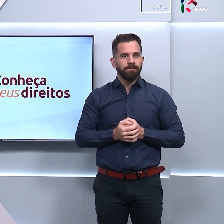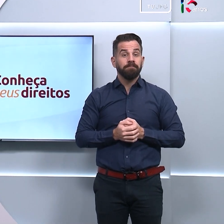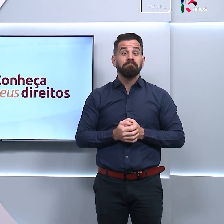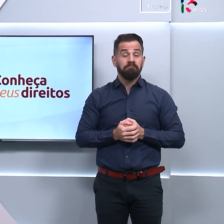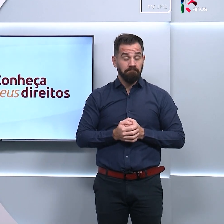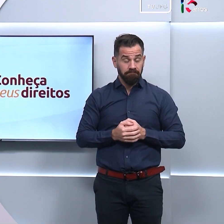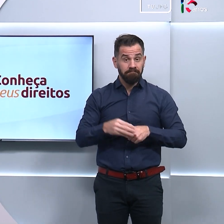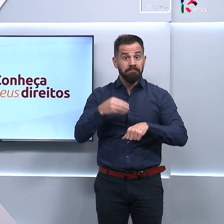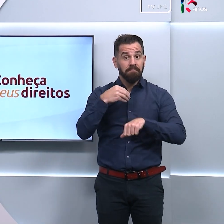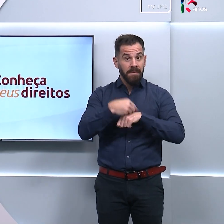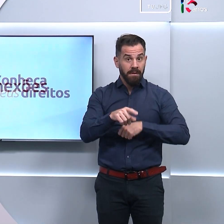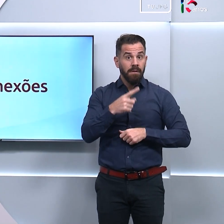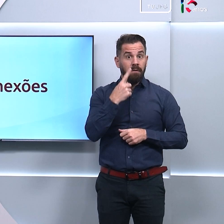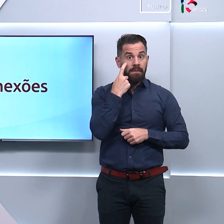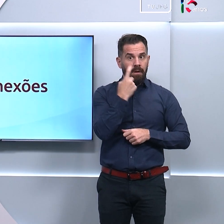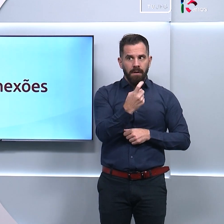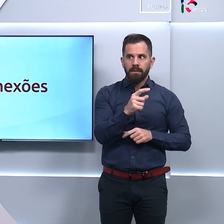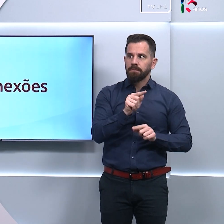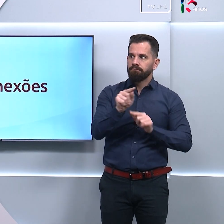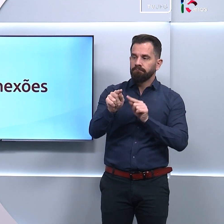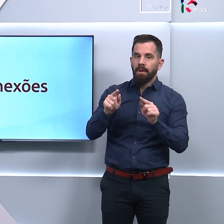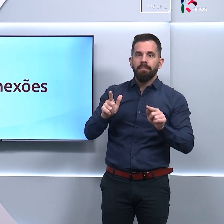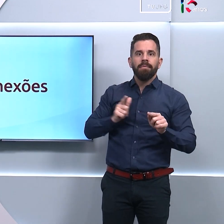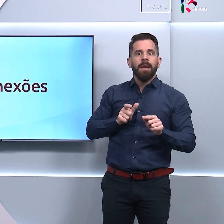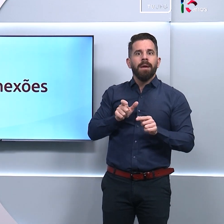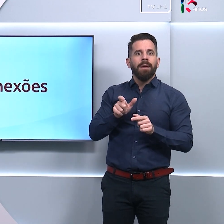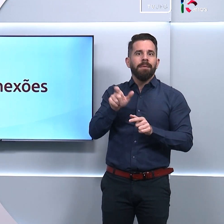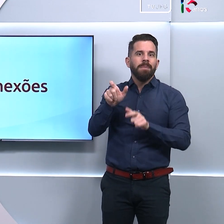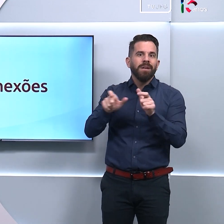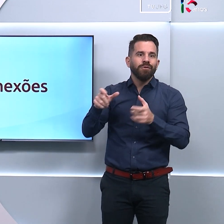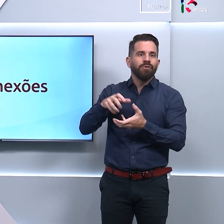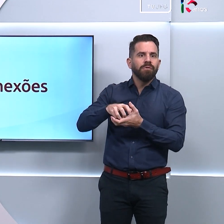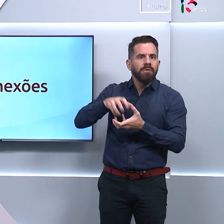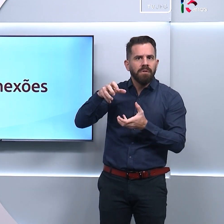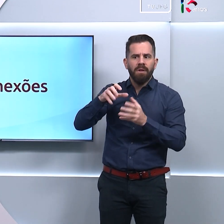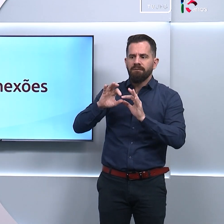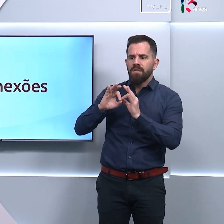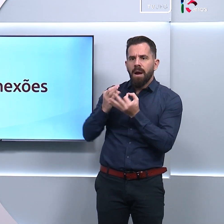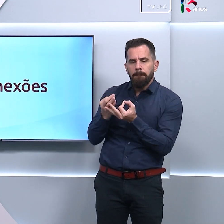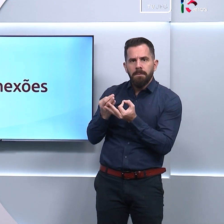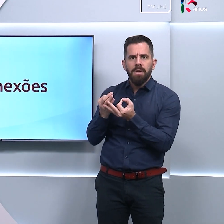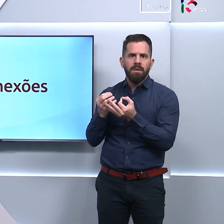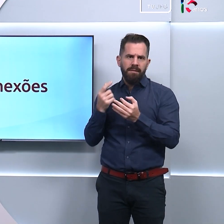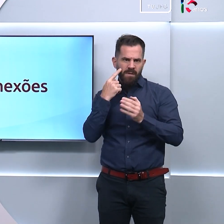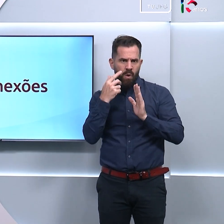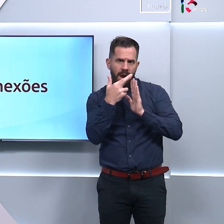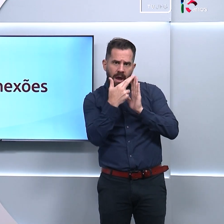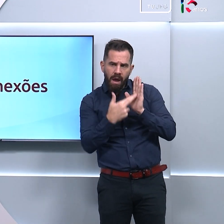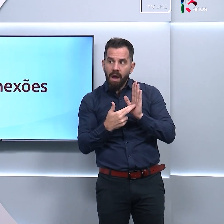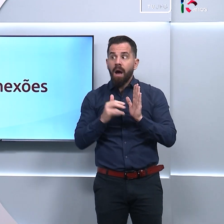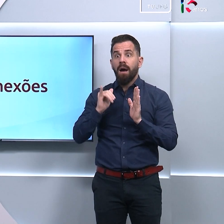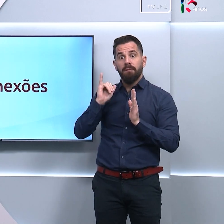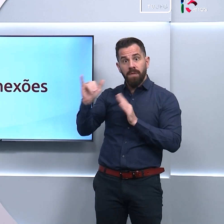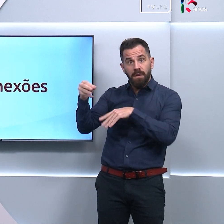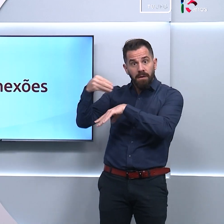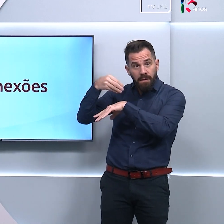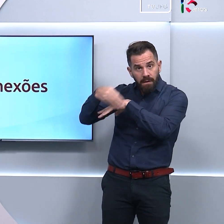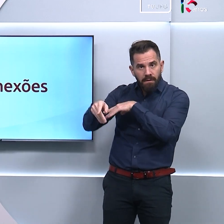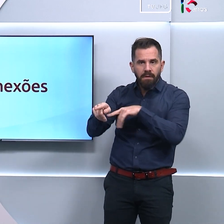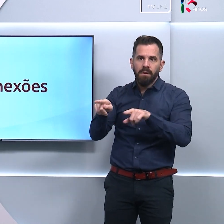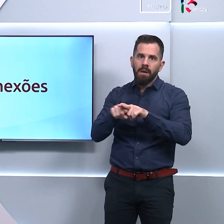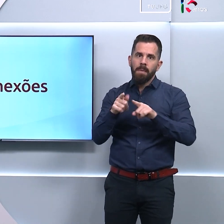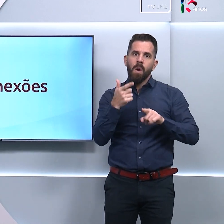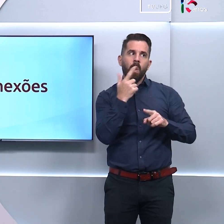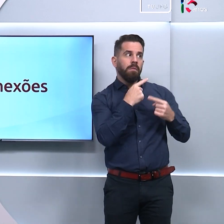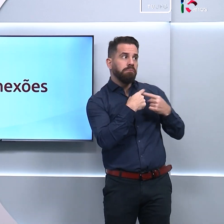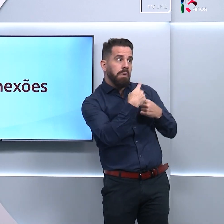Uma dica bem bacana, né, para quem tem um idoso na família, que cumpra esses requisitos que foram colocados. Importante poder ir e vir, né, de uma forma